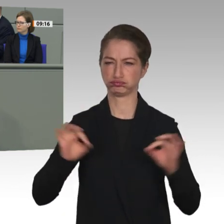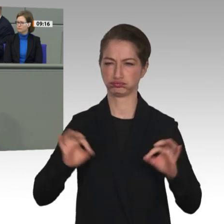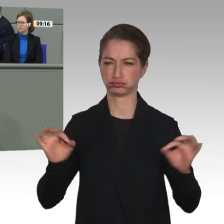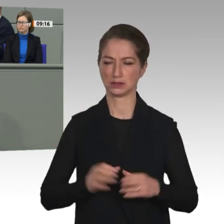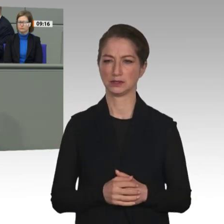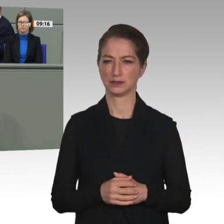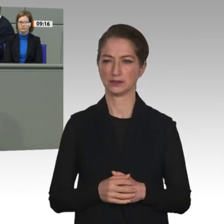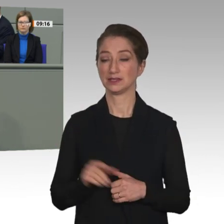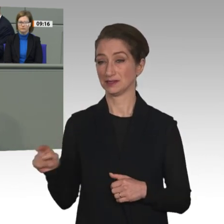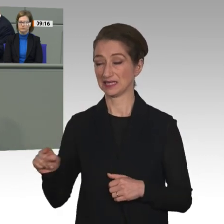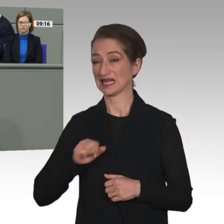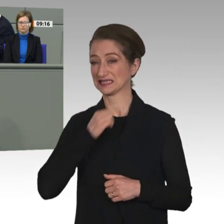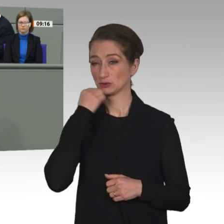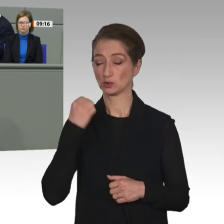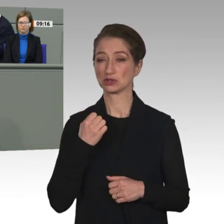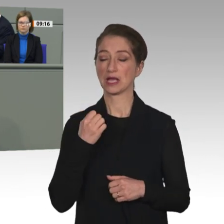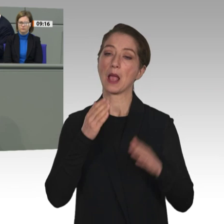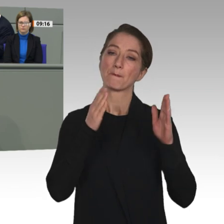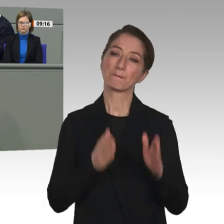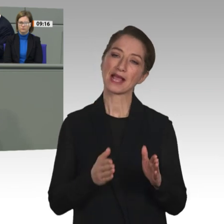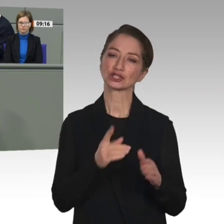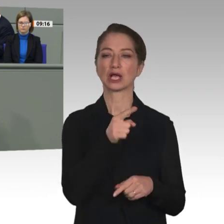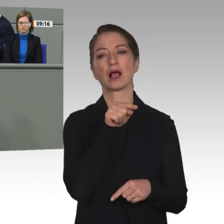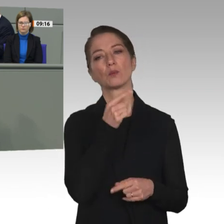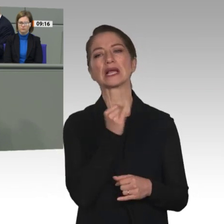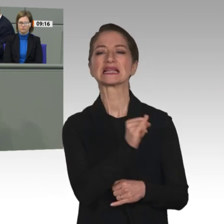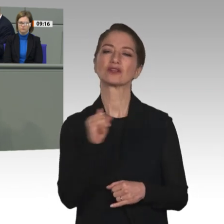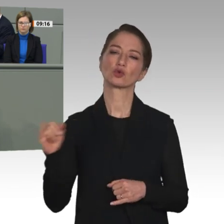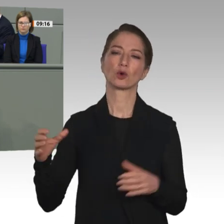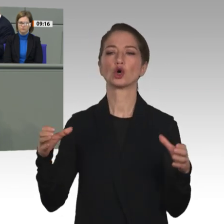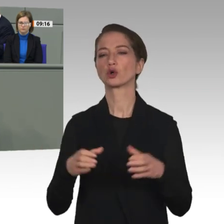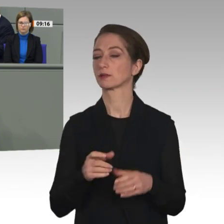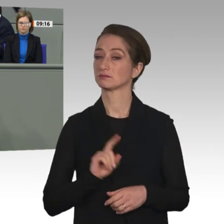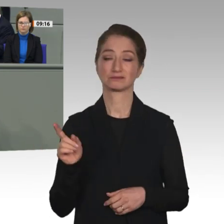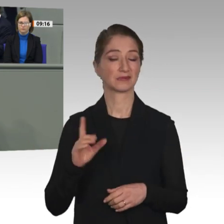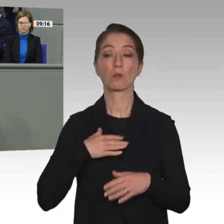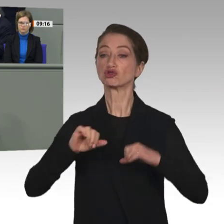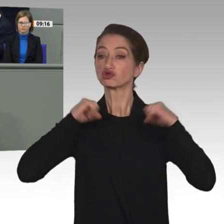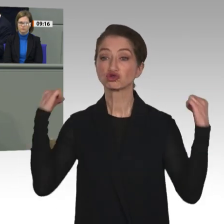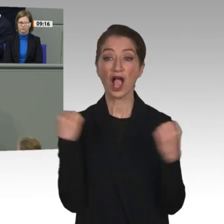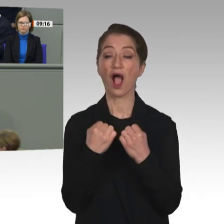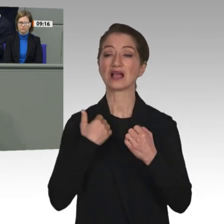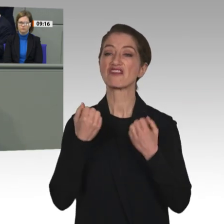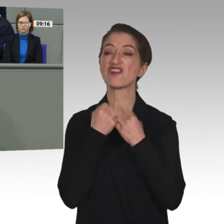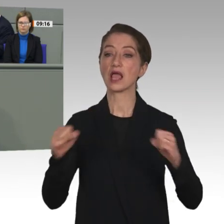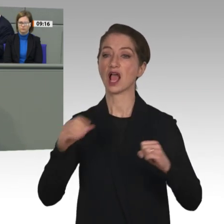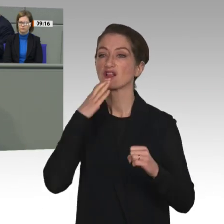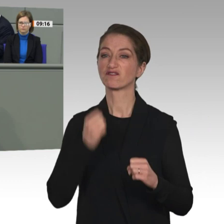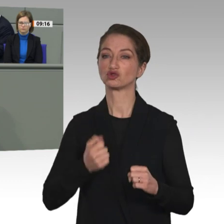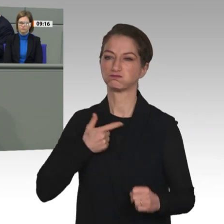nicht nur auf einzelne Menschen und auf einzelne Gruppen abgesehen. Er hat es auf das freiheitliche Fundament unseres Staates abgesehen, meine Damen und Herren.